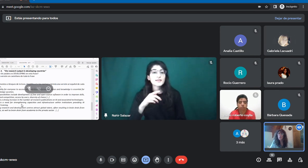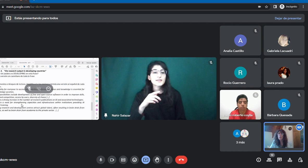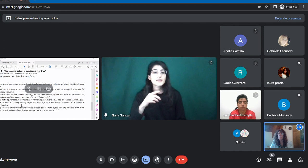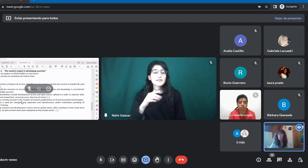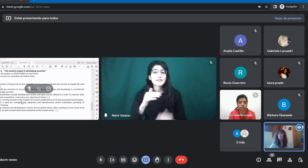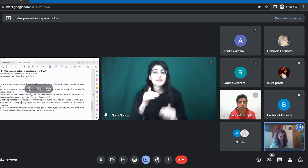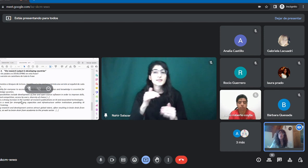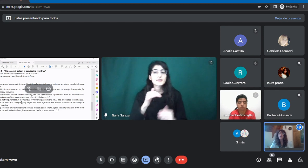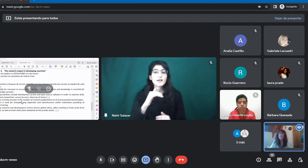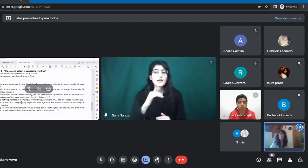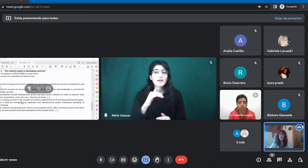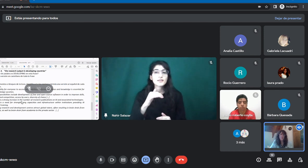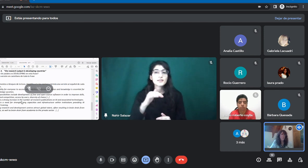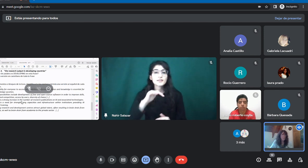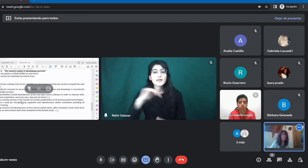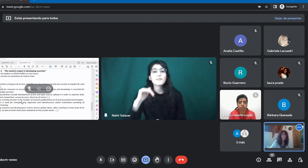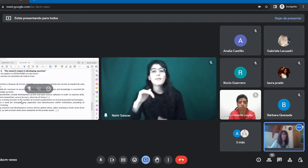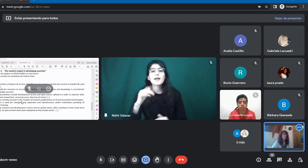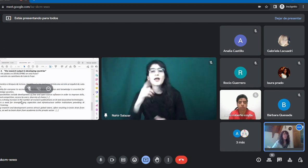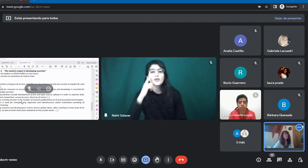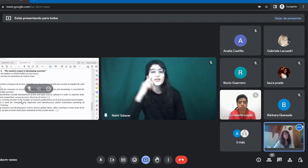ver con el verbo fortalecer.